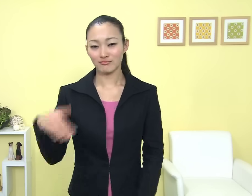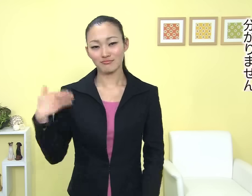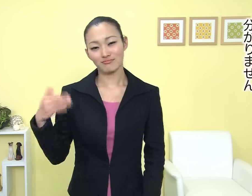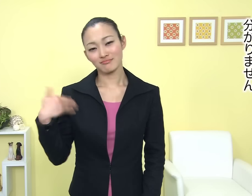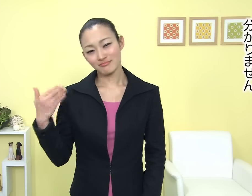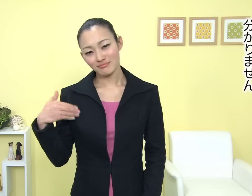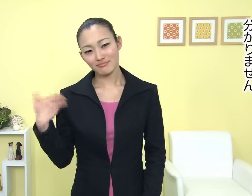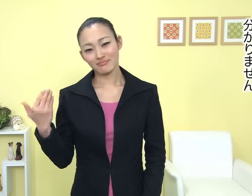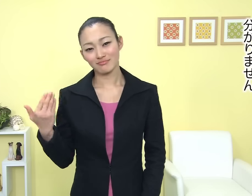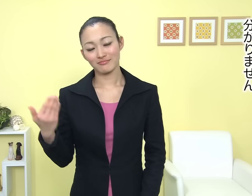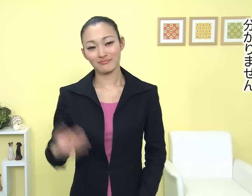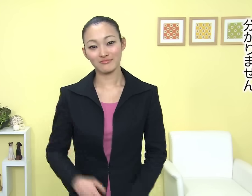わかりません。